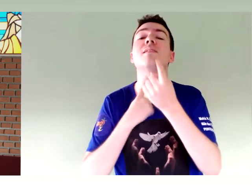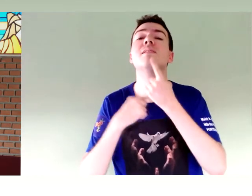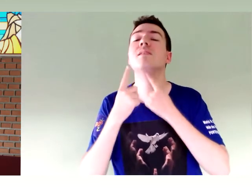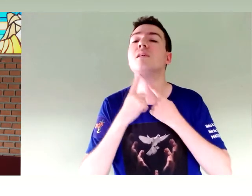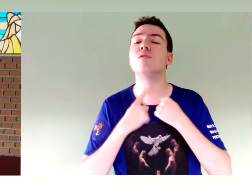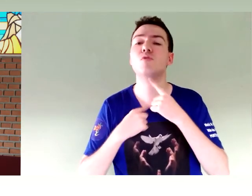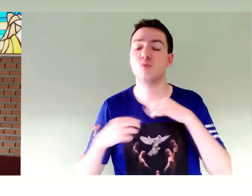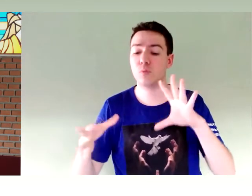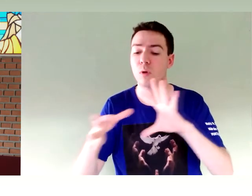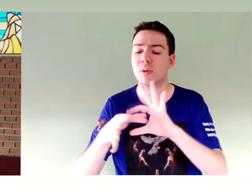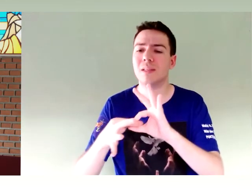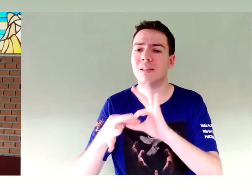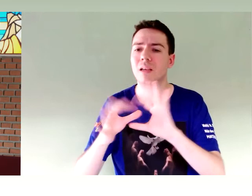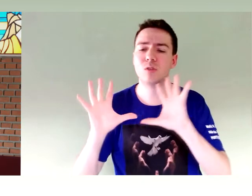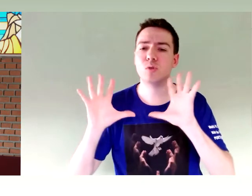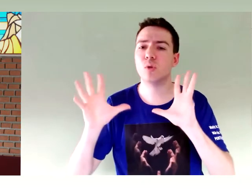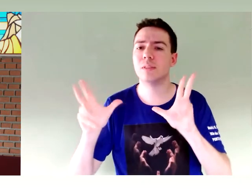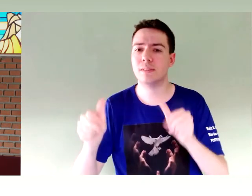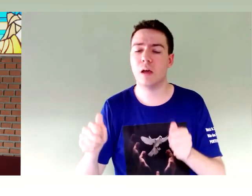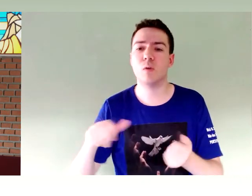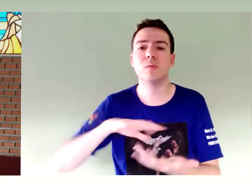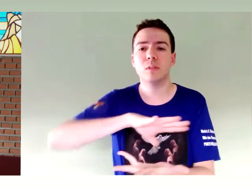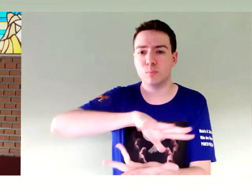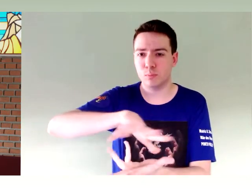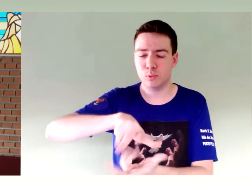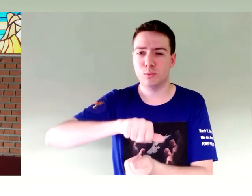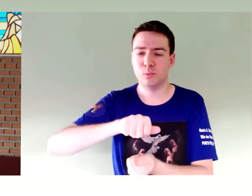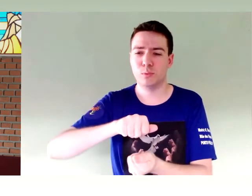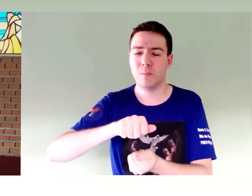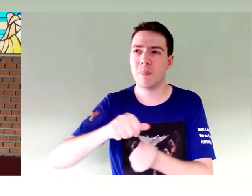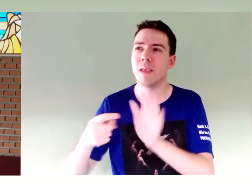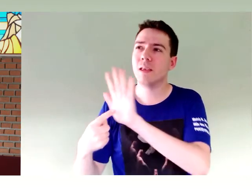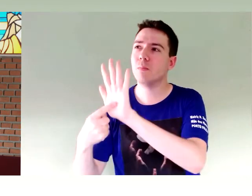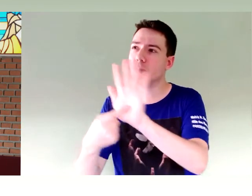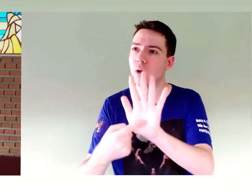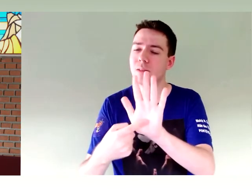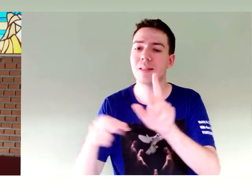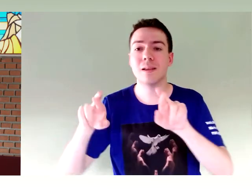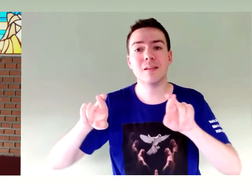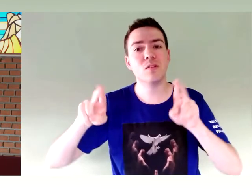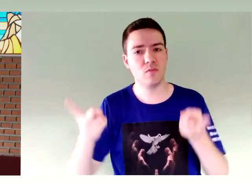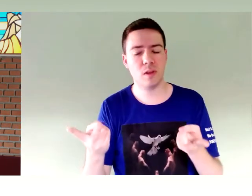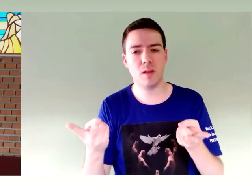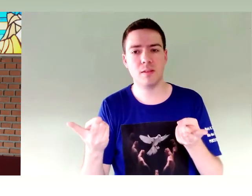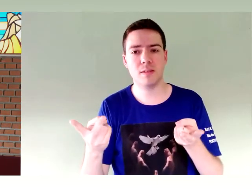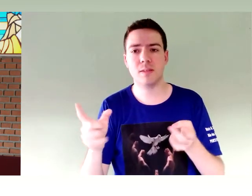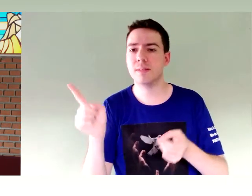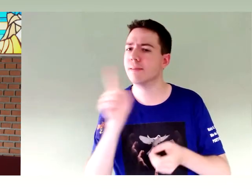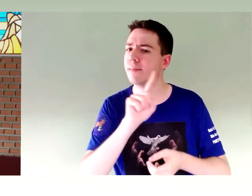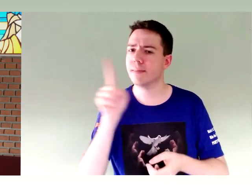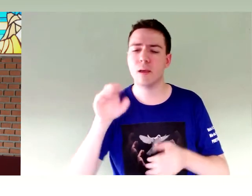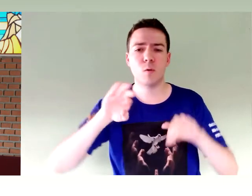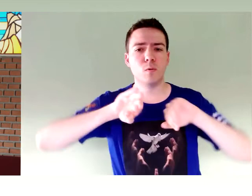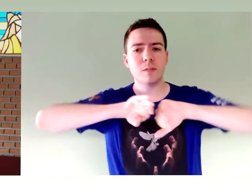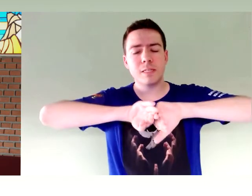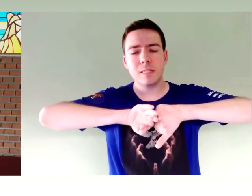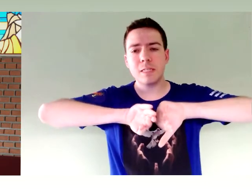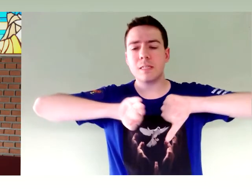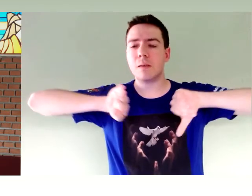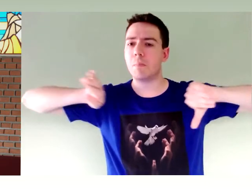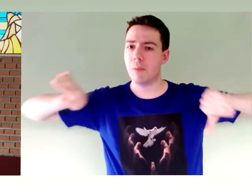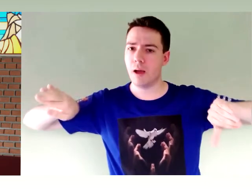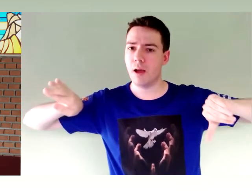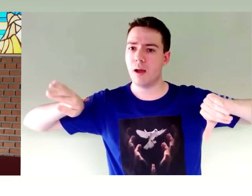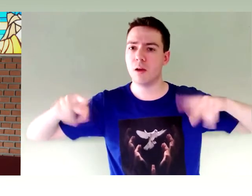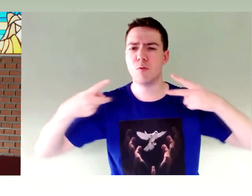de uma unidade radical de toda a humanidade que mostra que as diferenças não levam